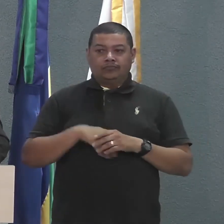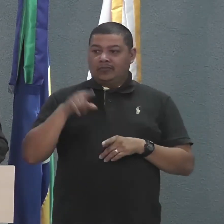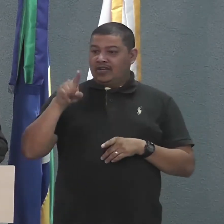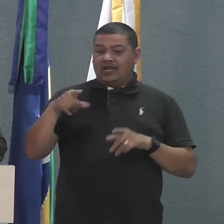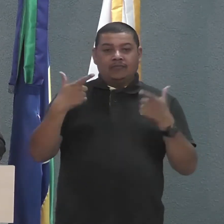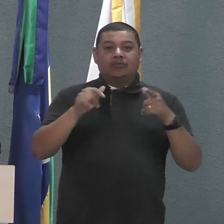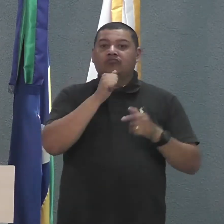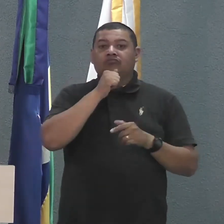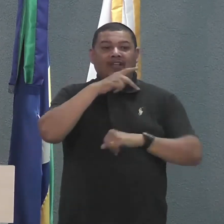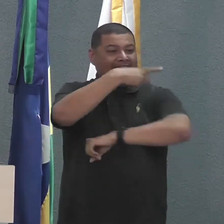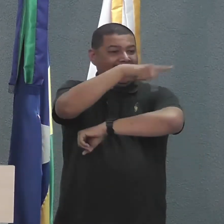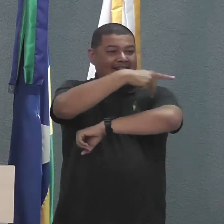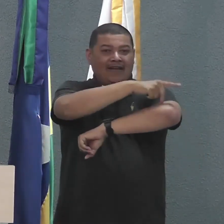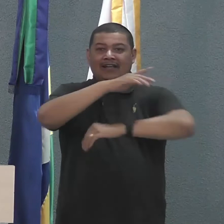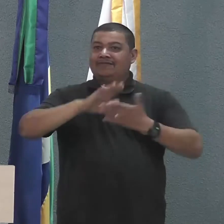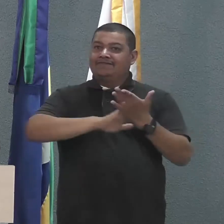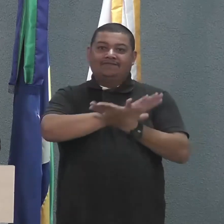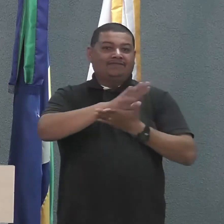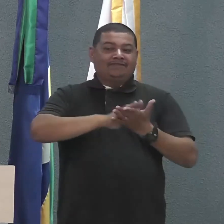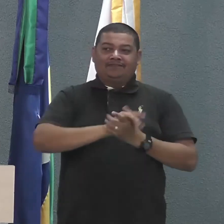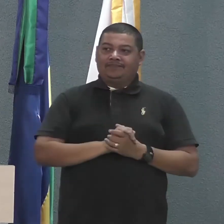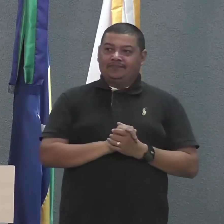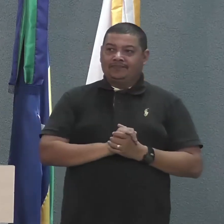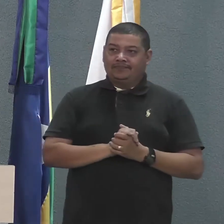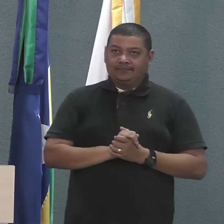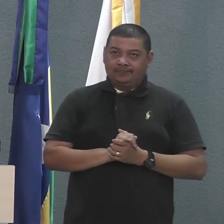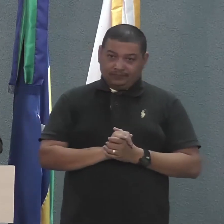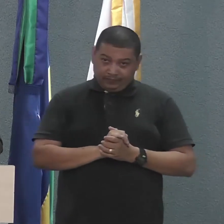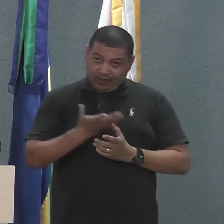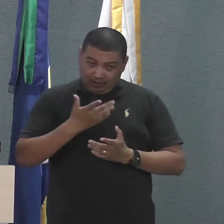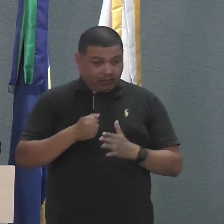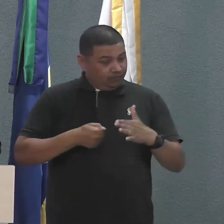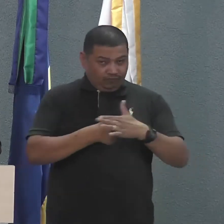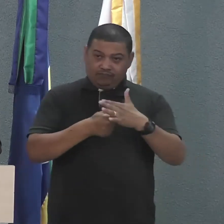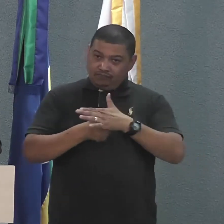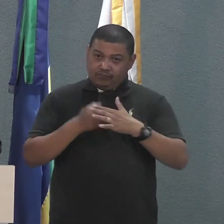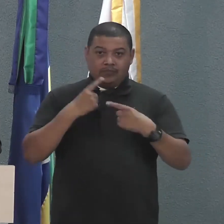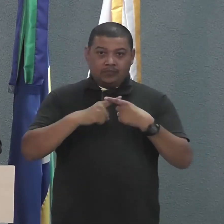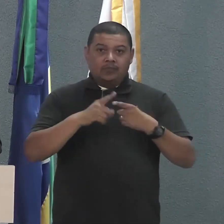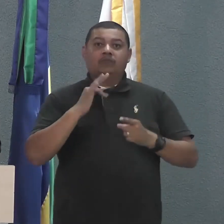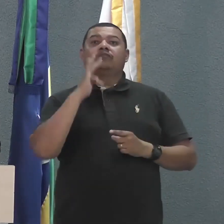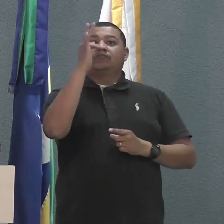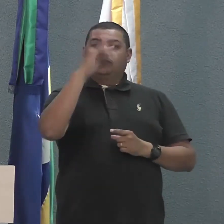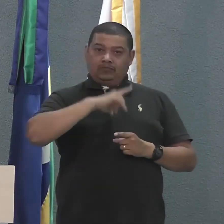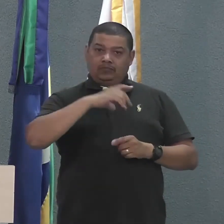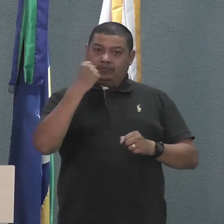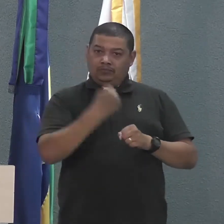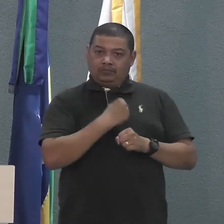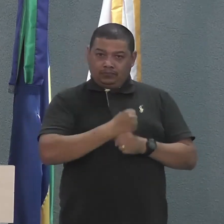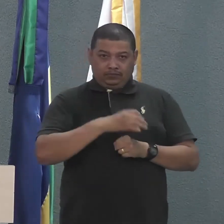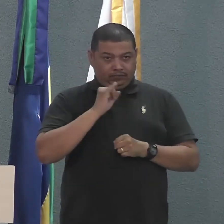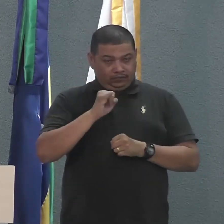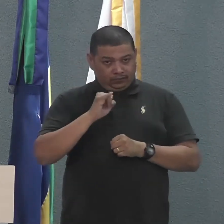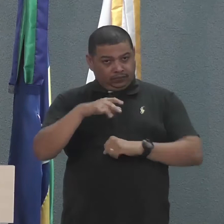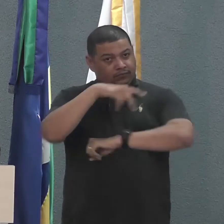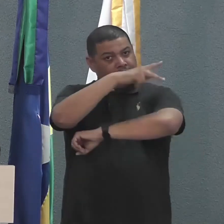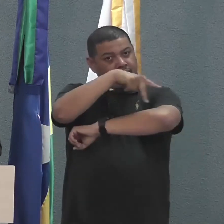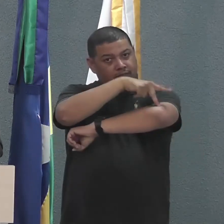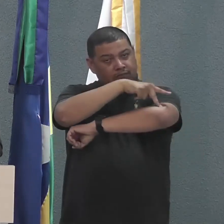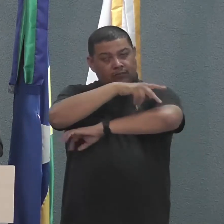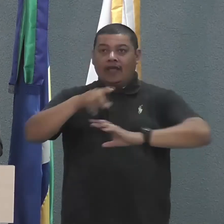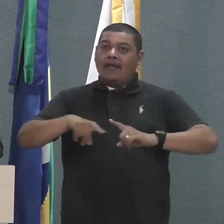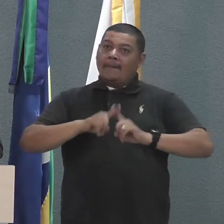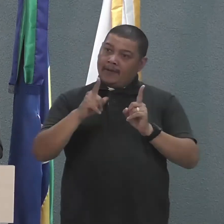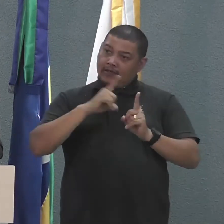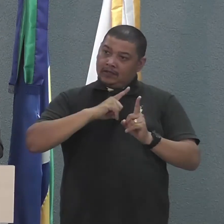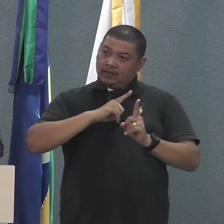com uma praça, e vamos trabalhar para que isso venha a acontecer, se não for possível uma praça, para que